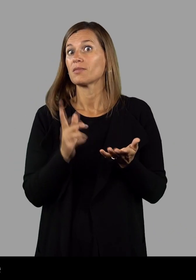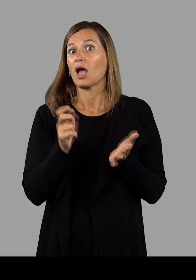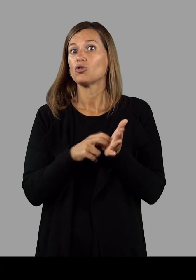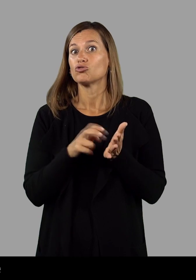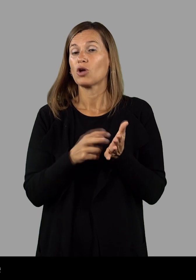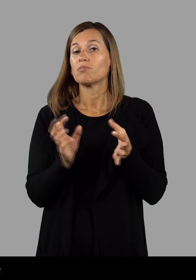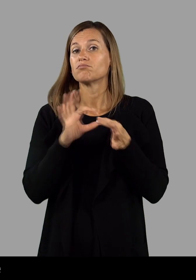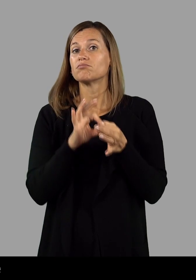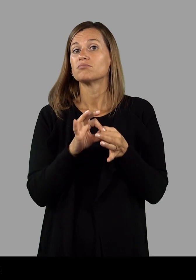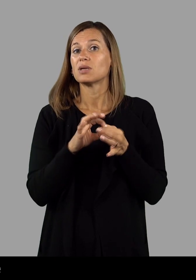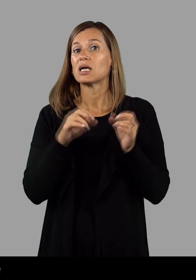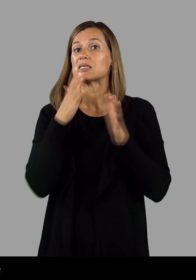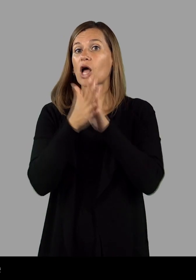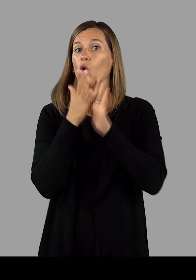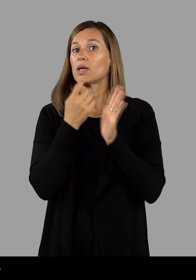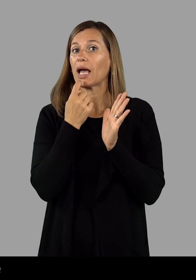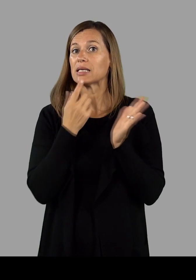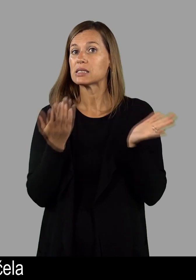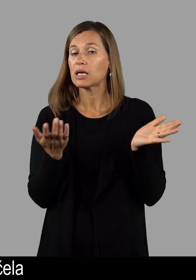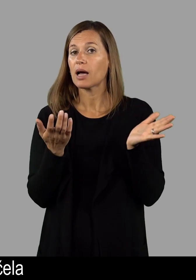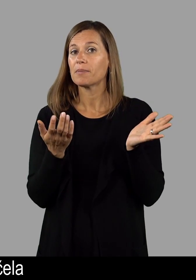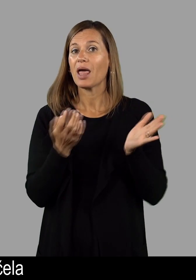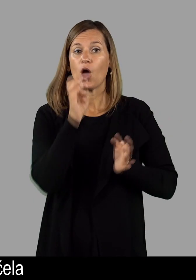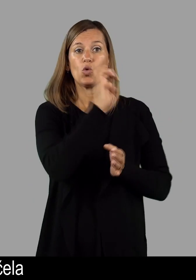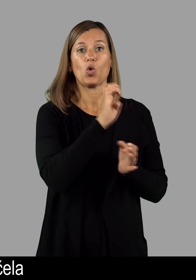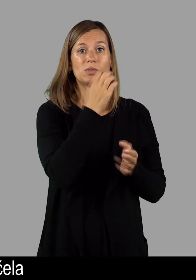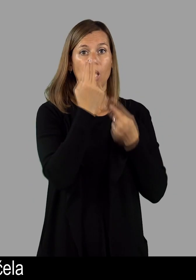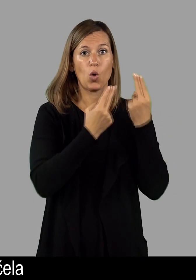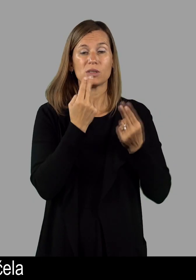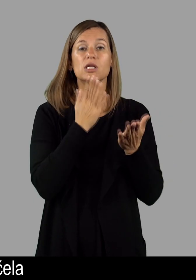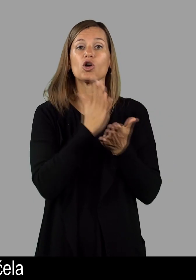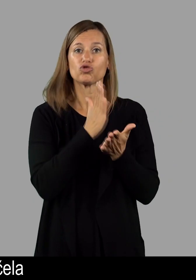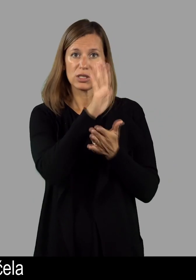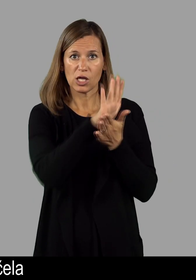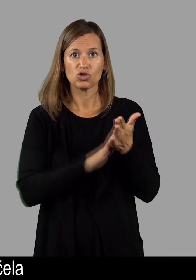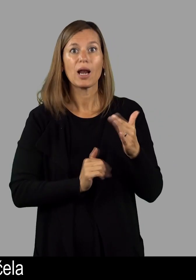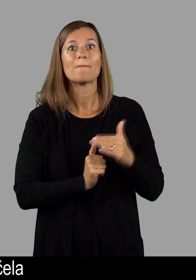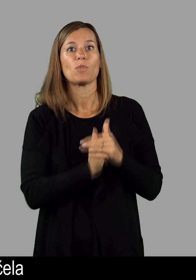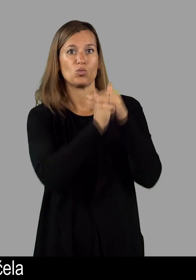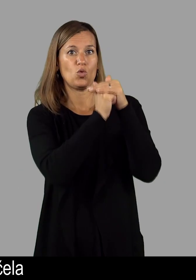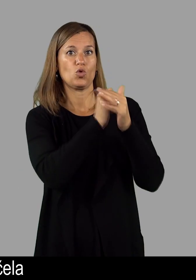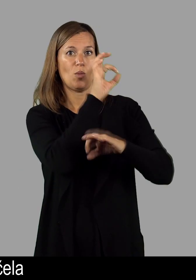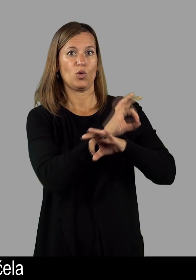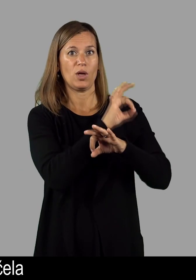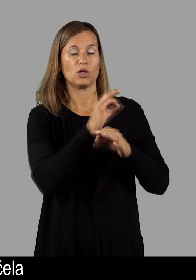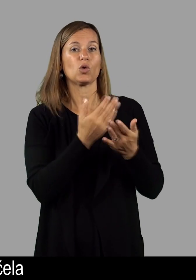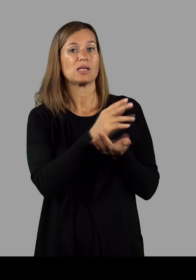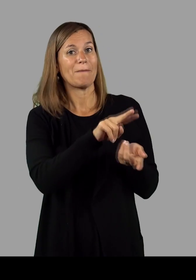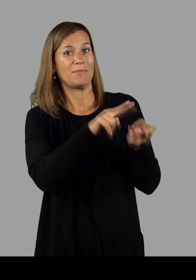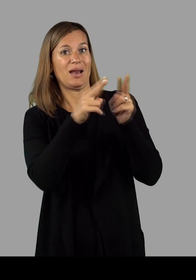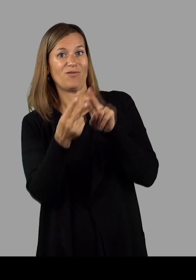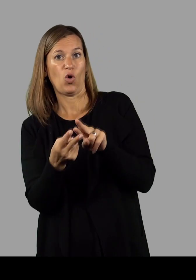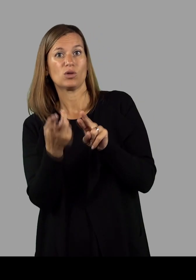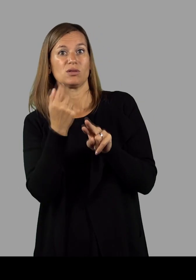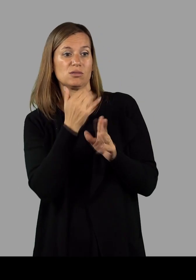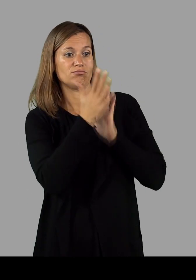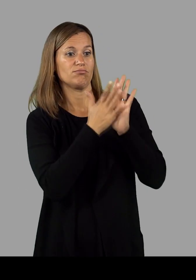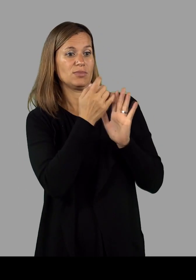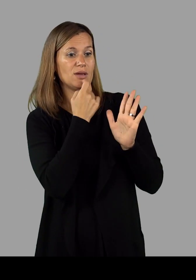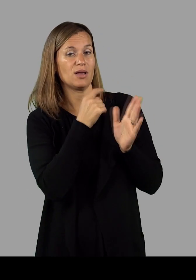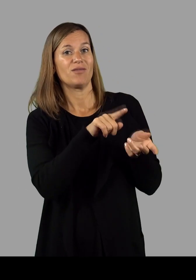glede znakovnega jezika? Evropska komisija je že začela s podporo projektom za prevod iz